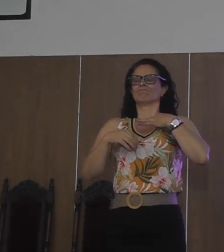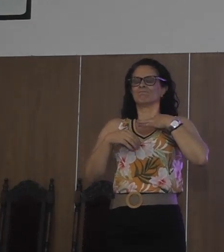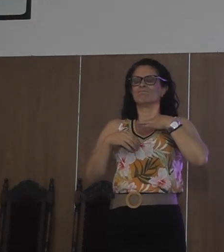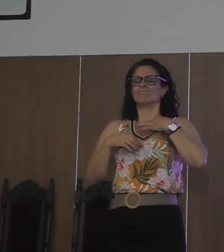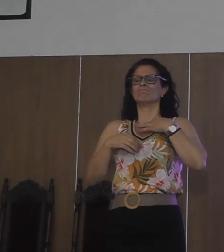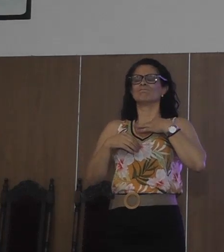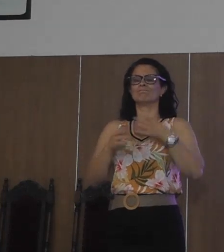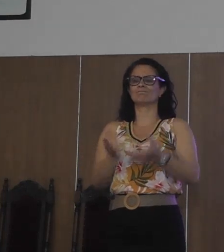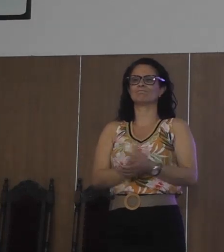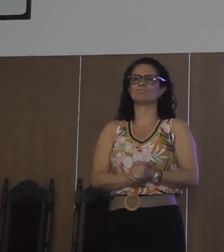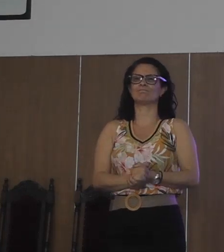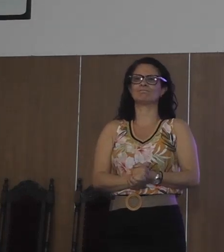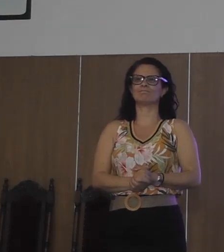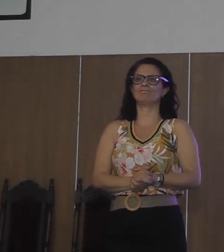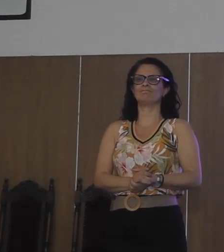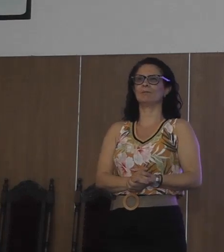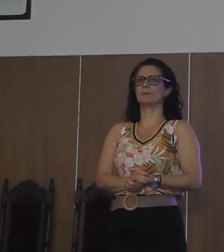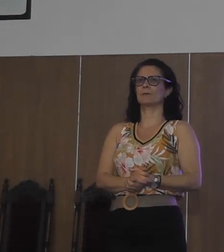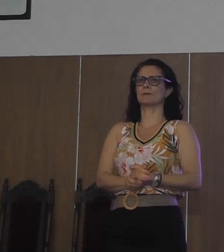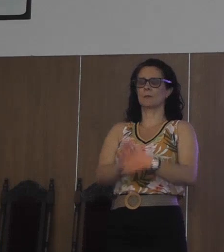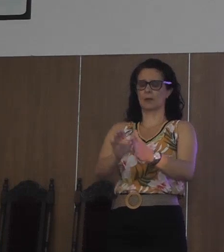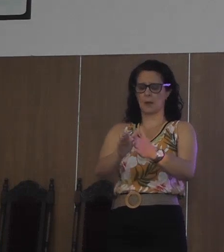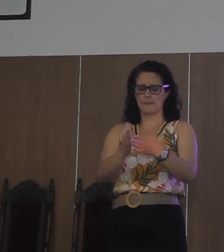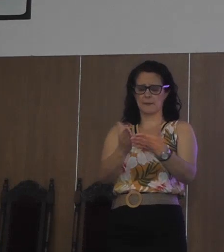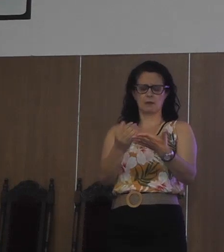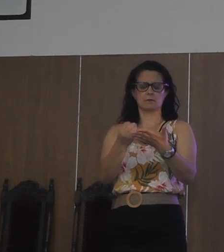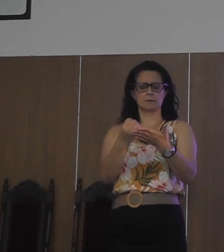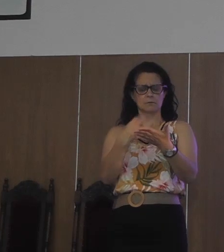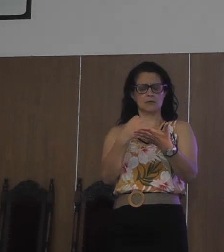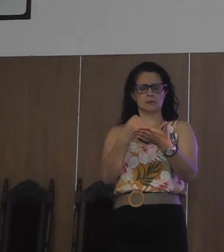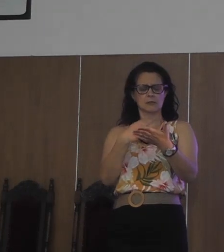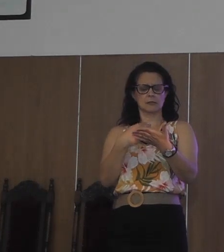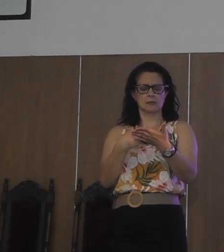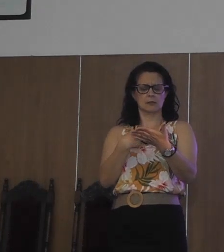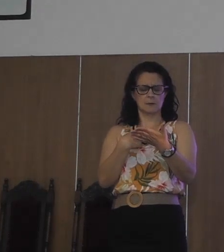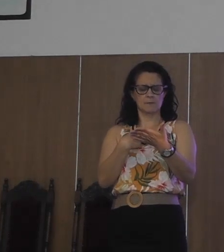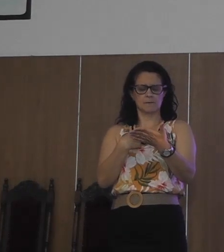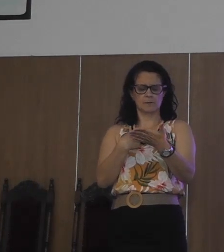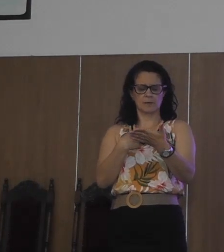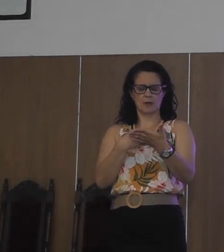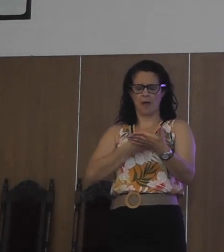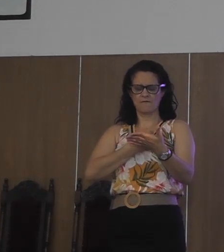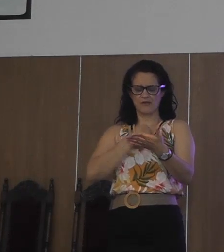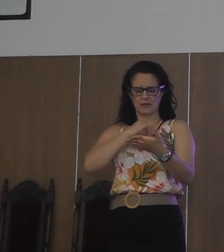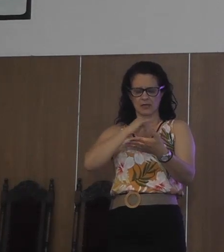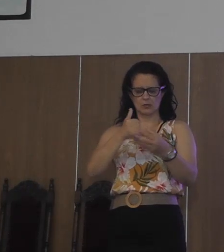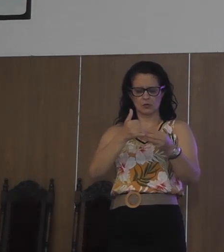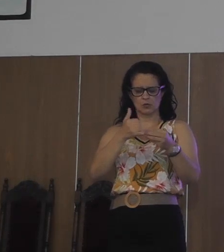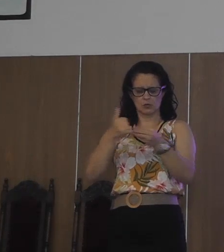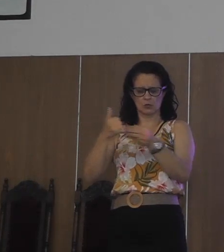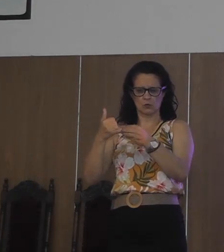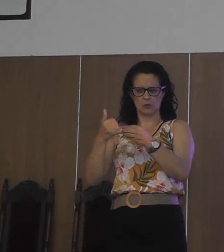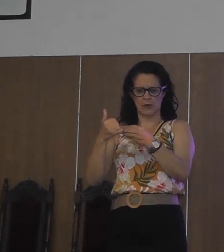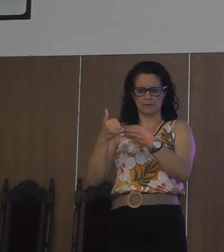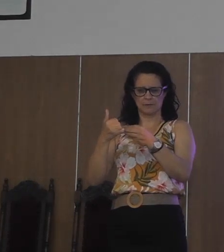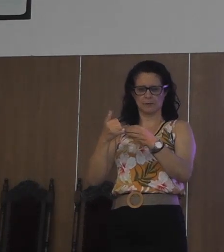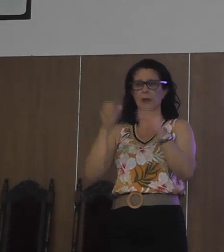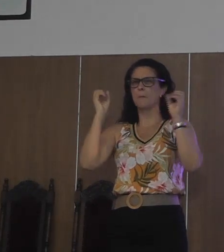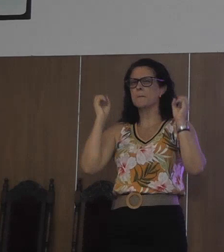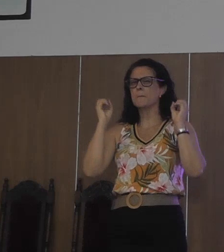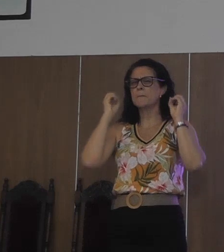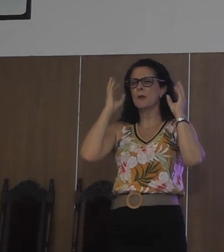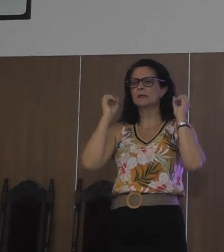homem. E a palavra de Deus também vai dizer acerca de Josué que quando Moisés envia ele e mais